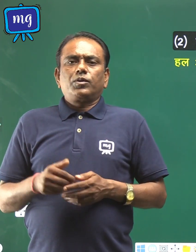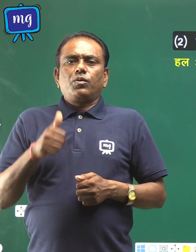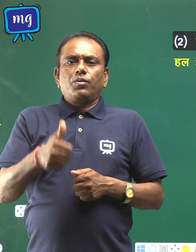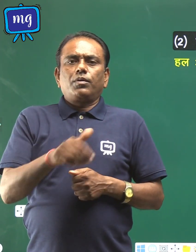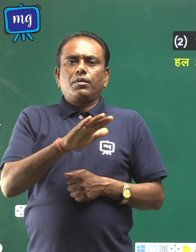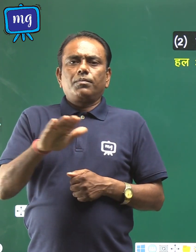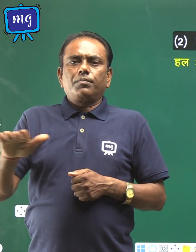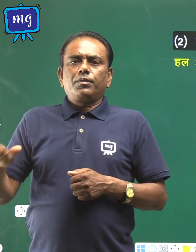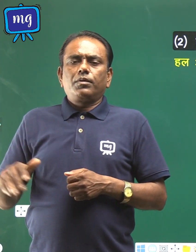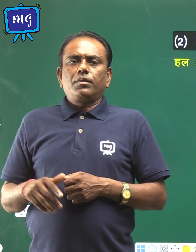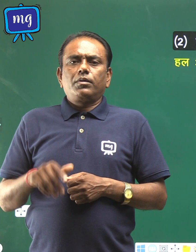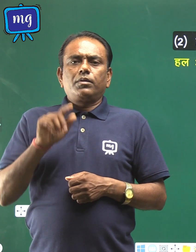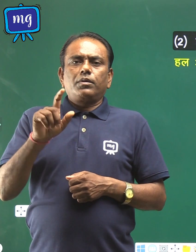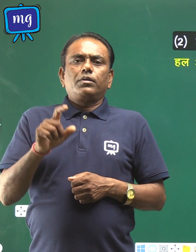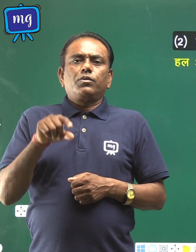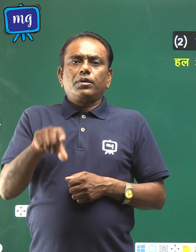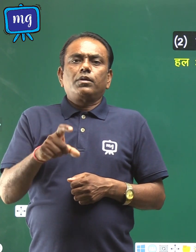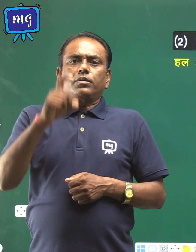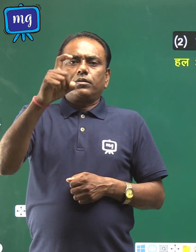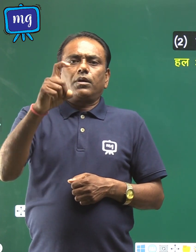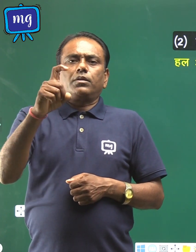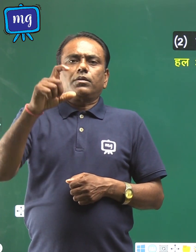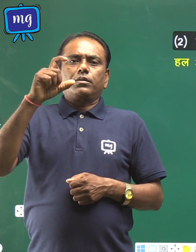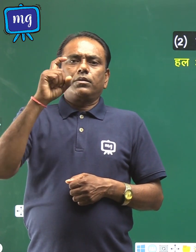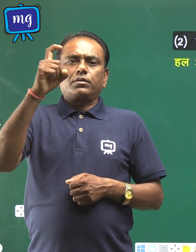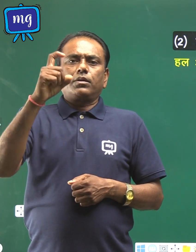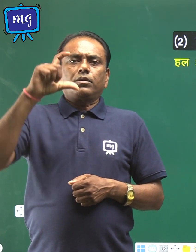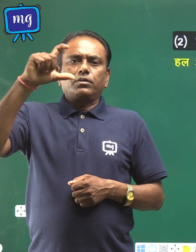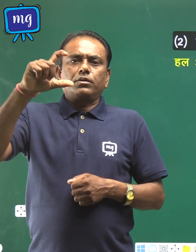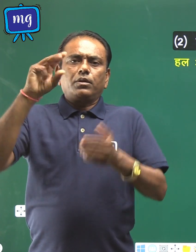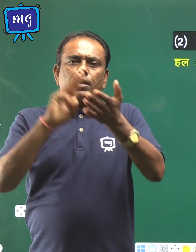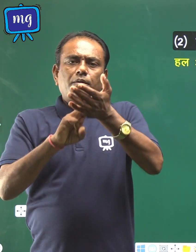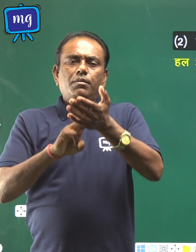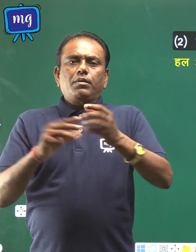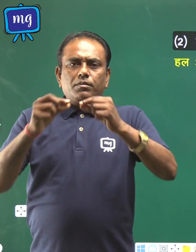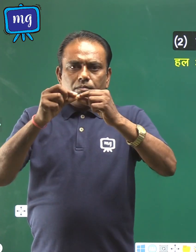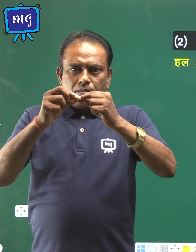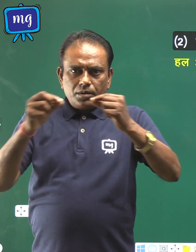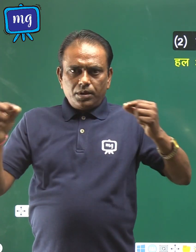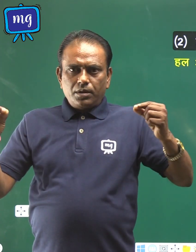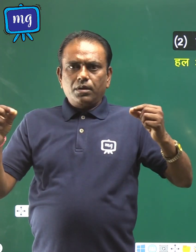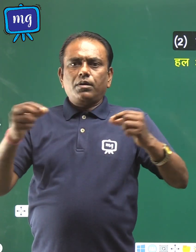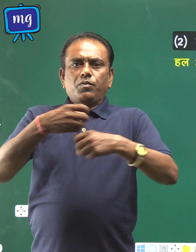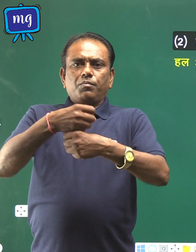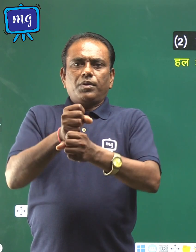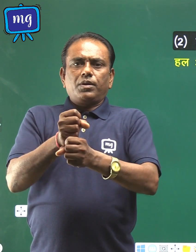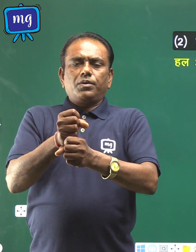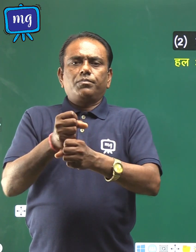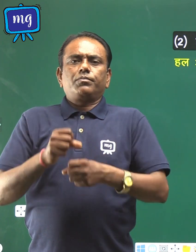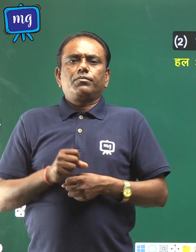ठीक है बच्चों, तो ये 7 सेंटीमीटर की रेखा खिंच गई।